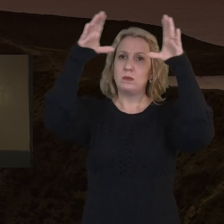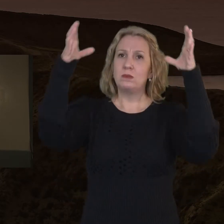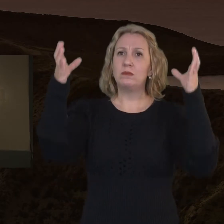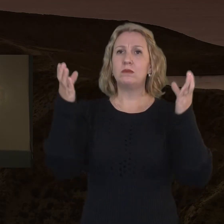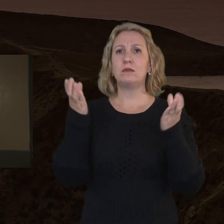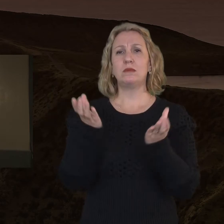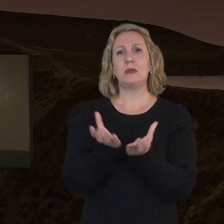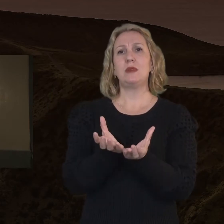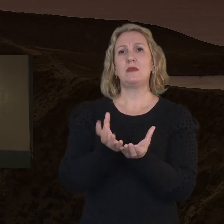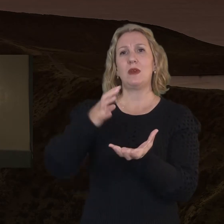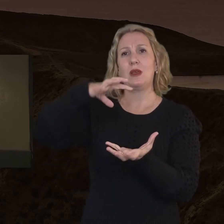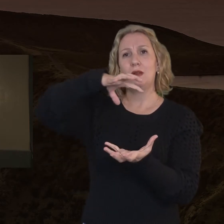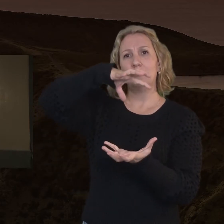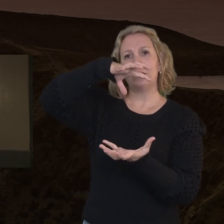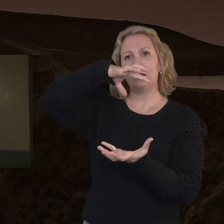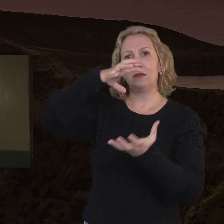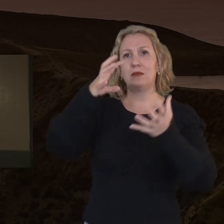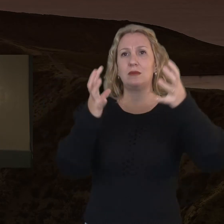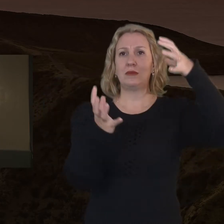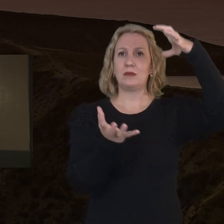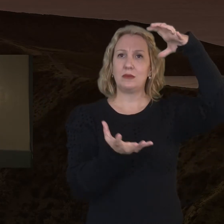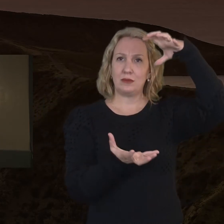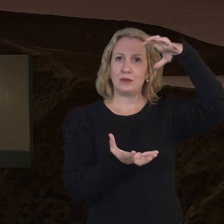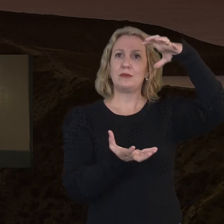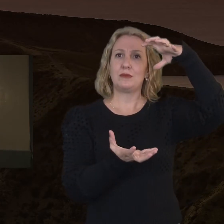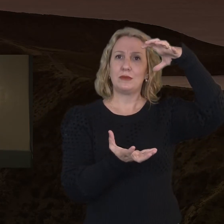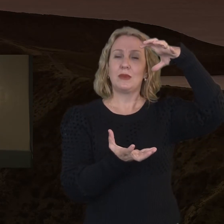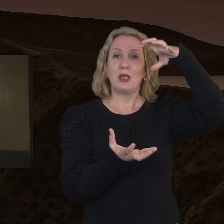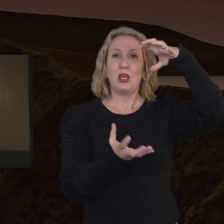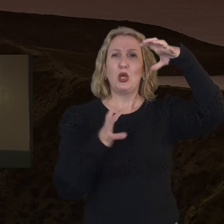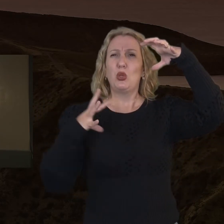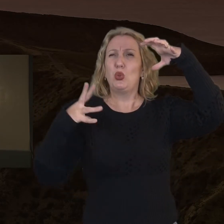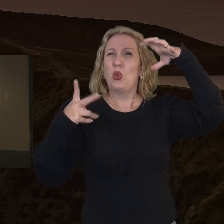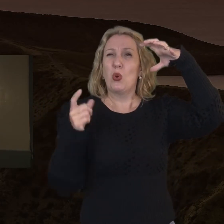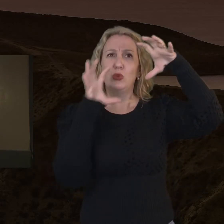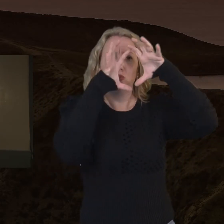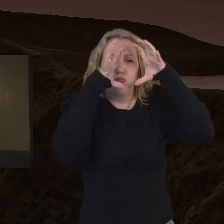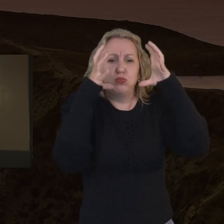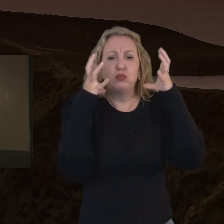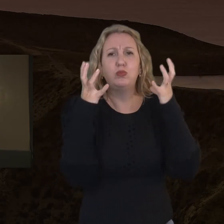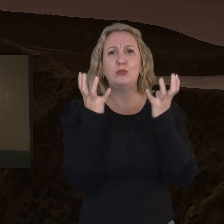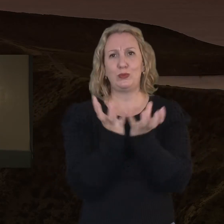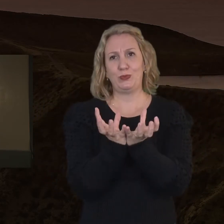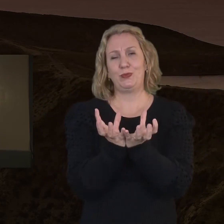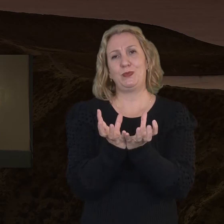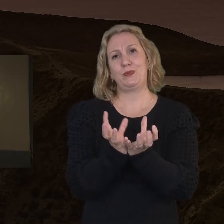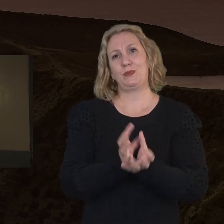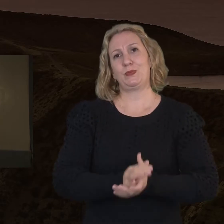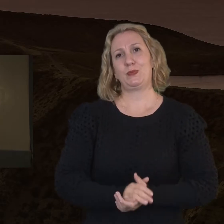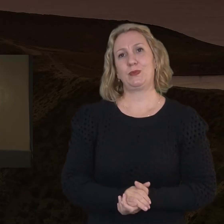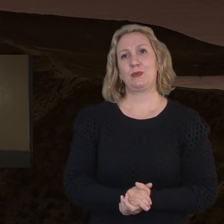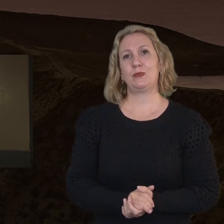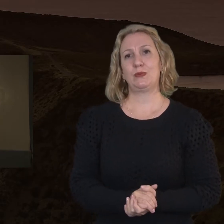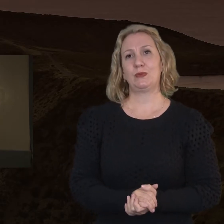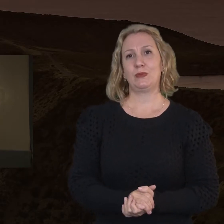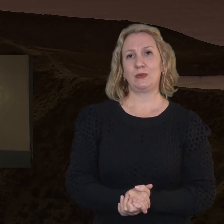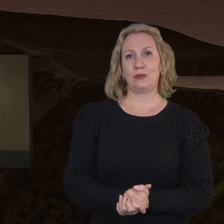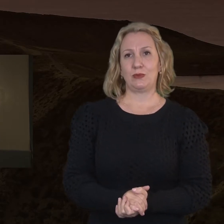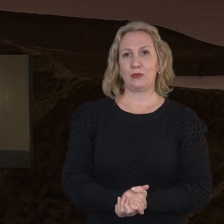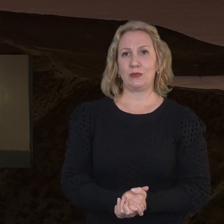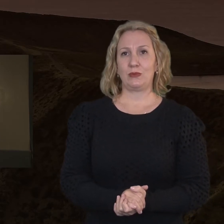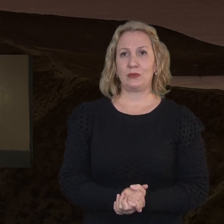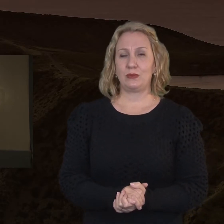é uma esfera então em todas as os lados da esfera tudo converge em cristo então aqui eu quero explicar um